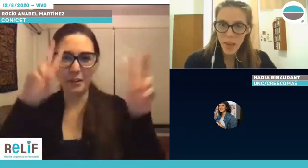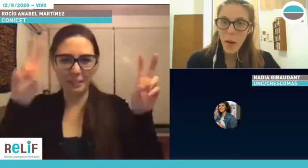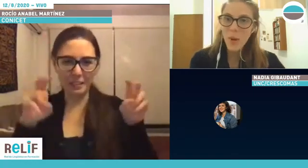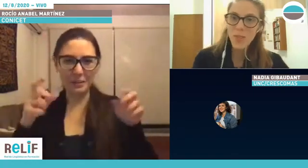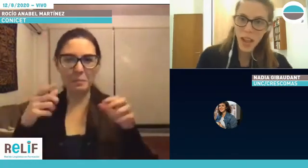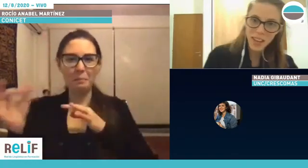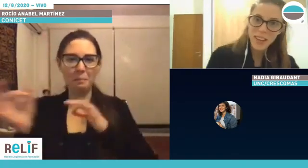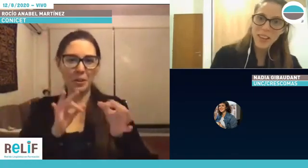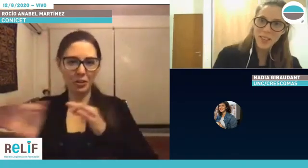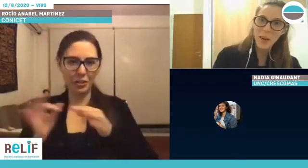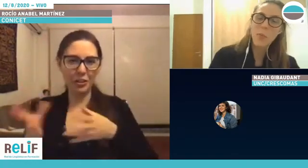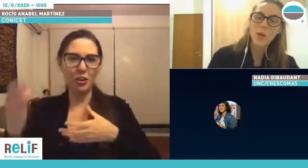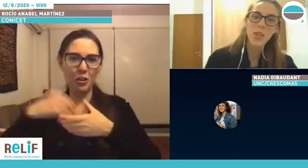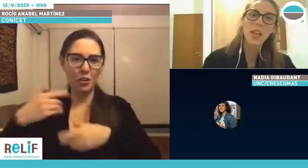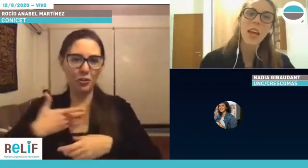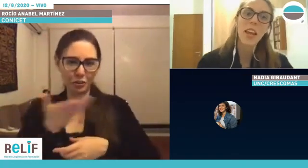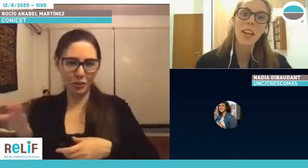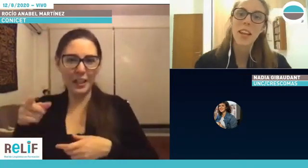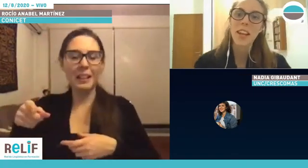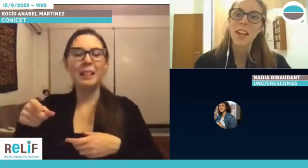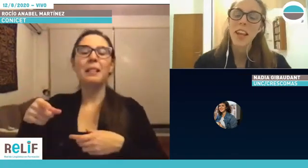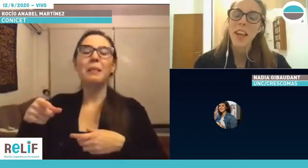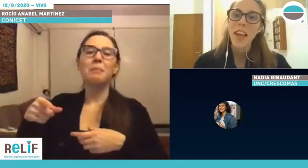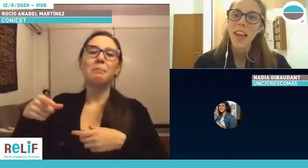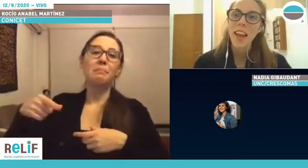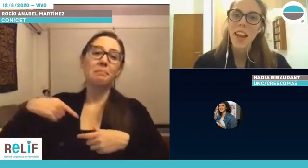Bueno, estábamos